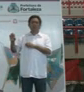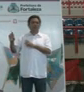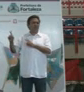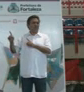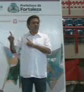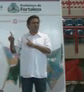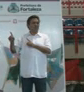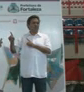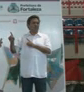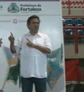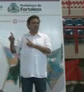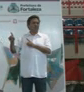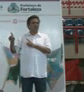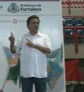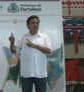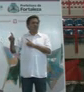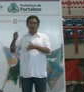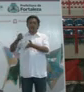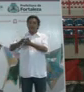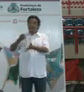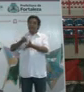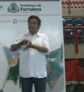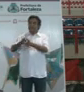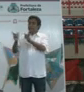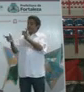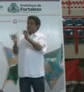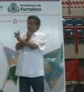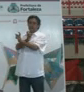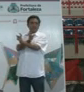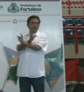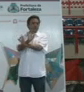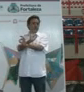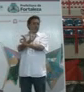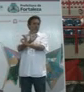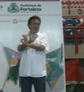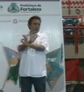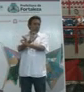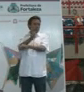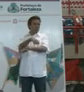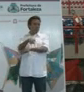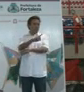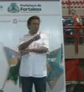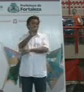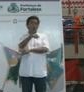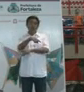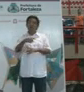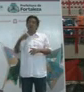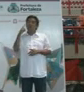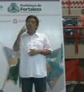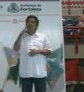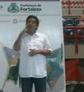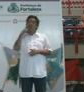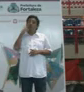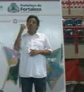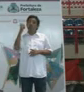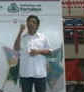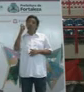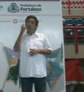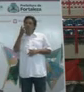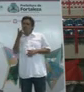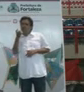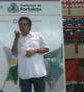caso reto exija, atraia o pronome para antes do verbo. É uma questão só estilística,